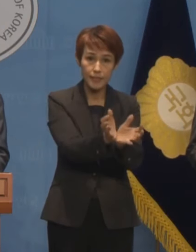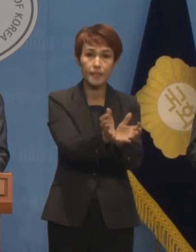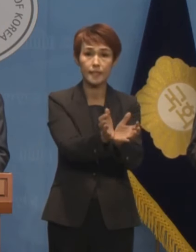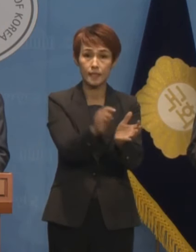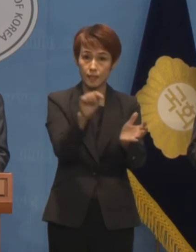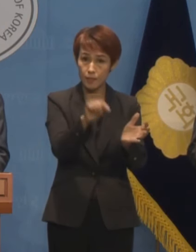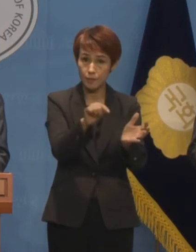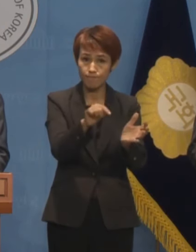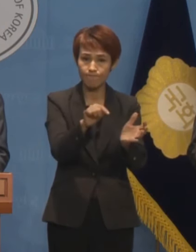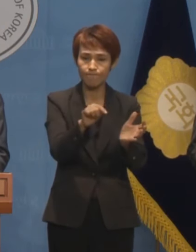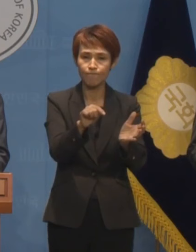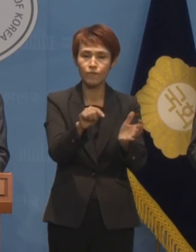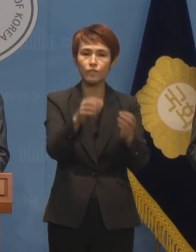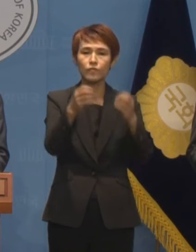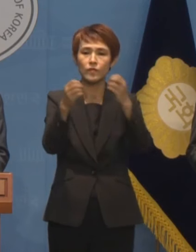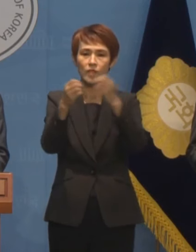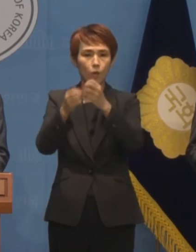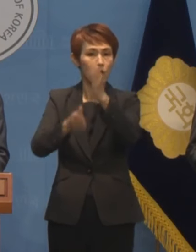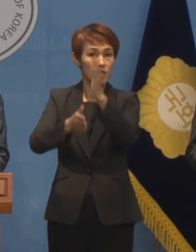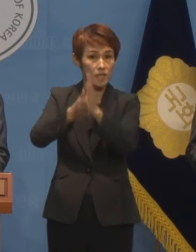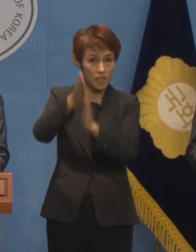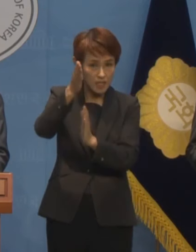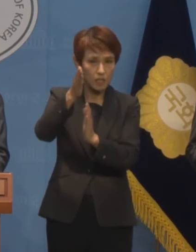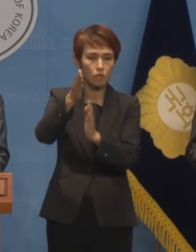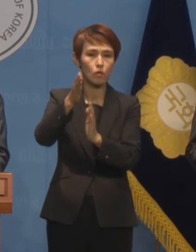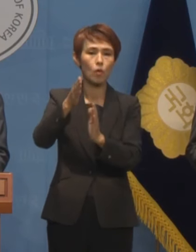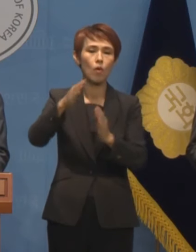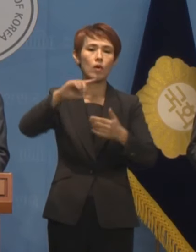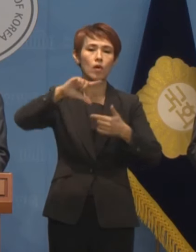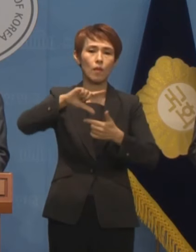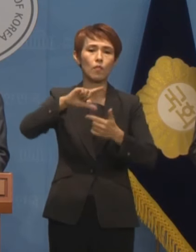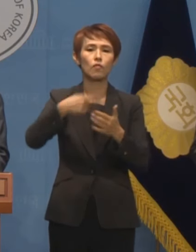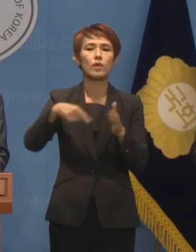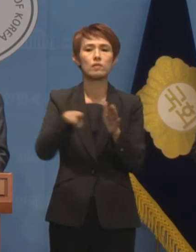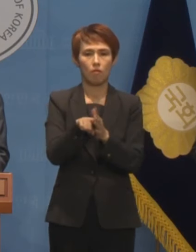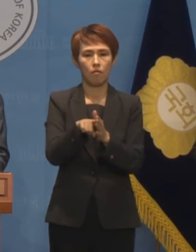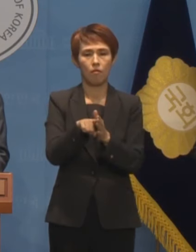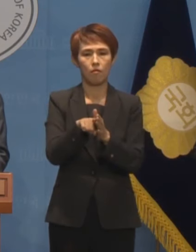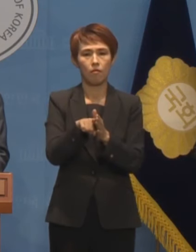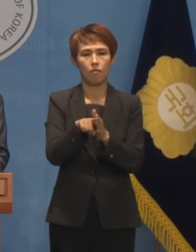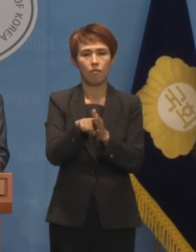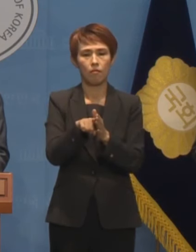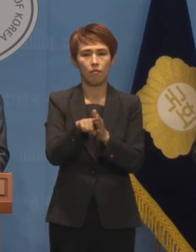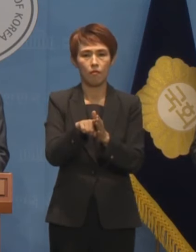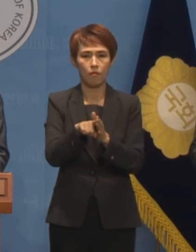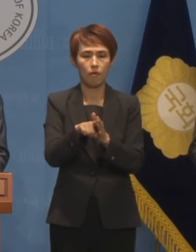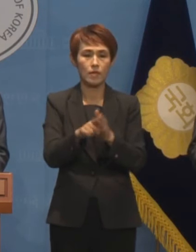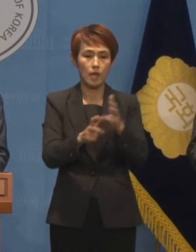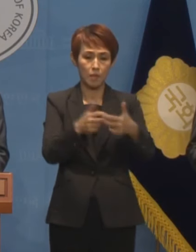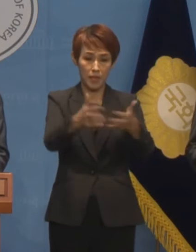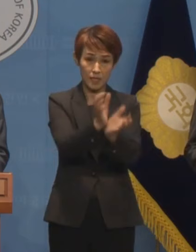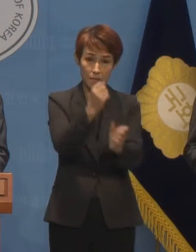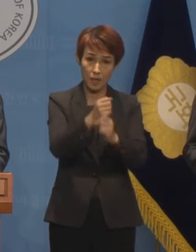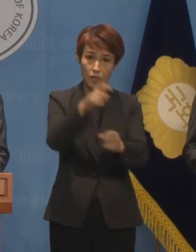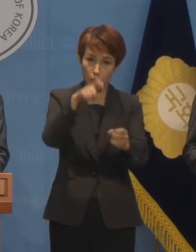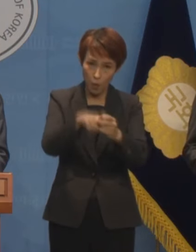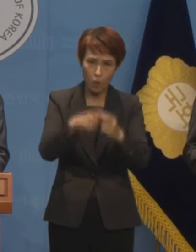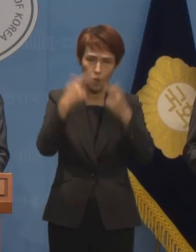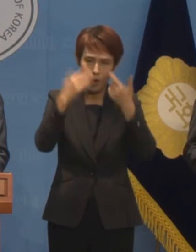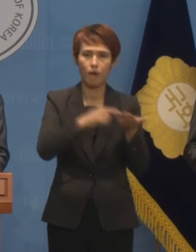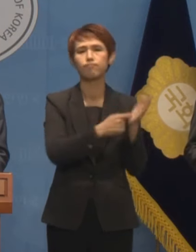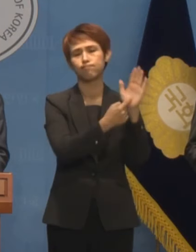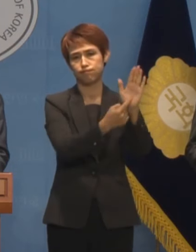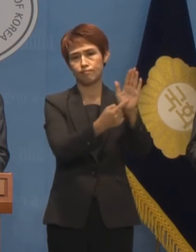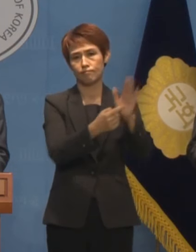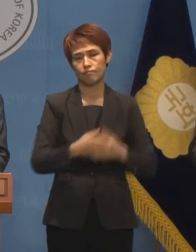명실상부 창원시와 경상남도 나아가 대한민국 경쟁력을 이끄는 주력 산단으로 만들기 위함임을 분명하게 밝히고